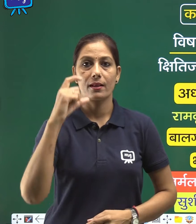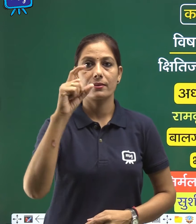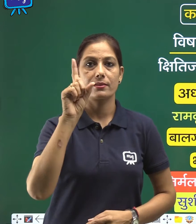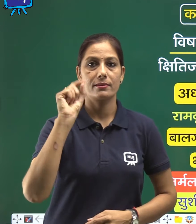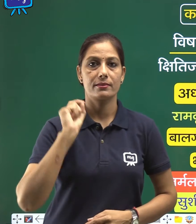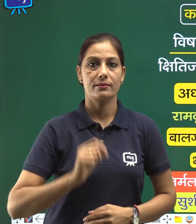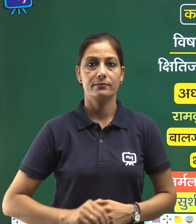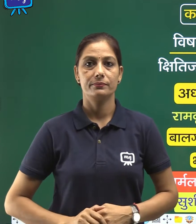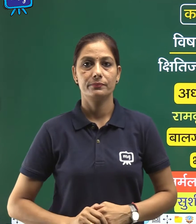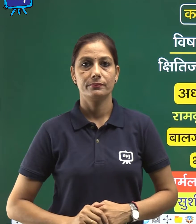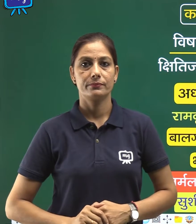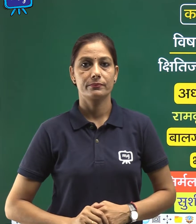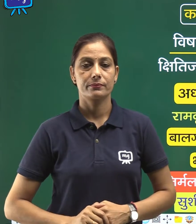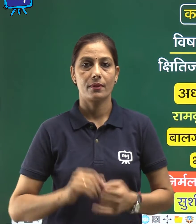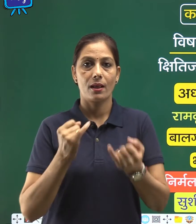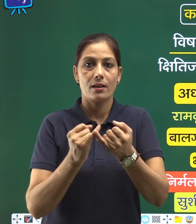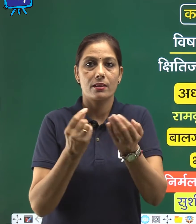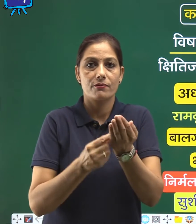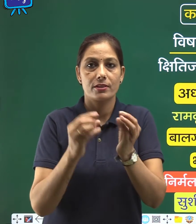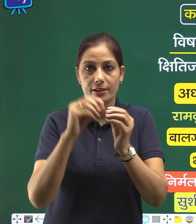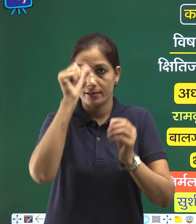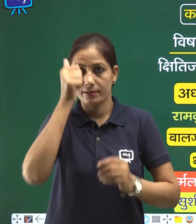की हिंदी विषय की